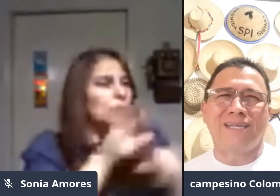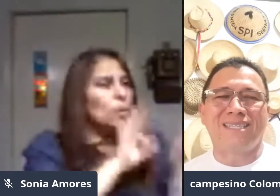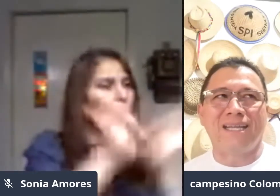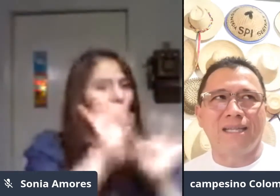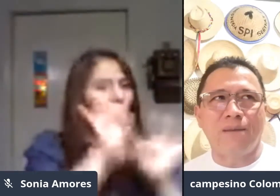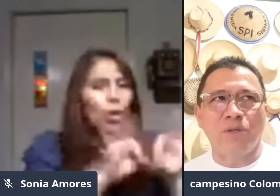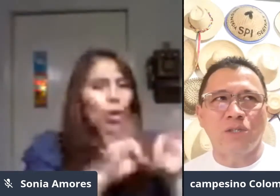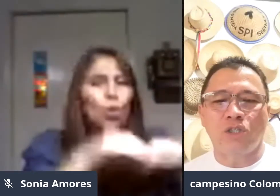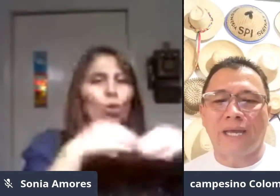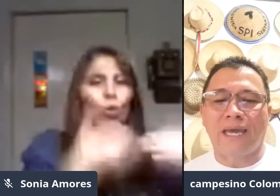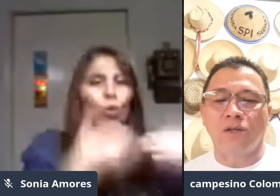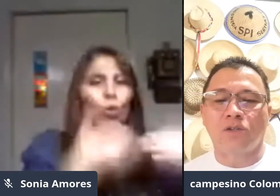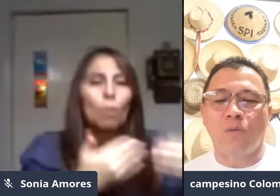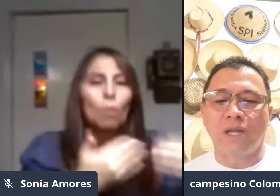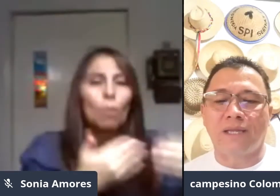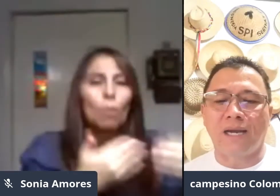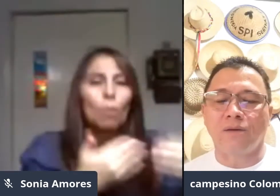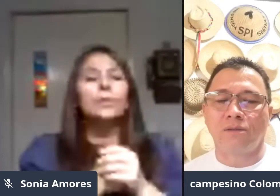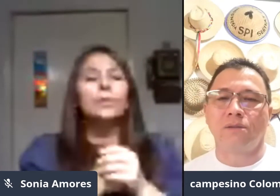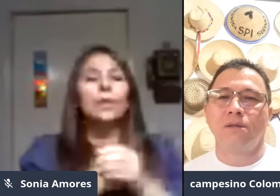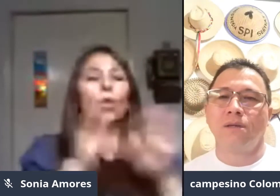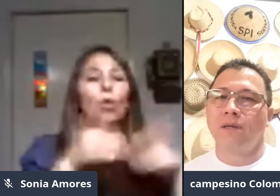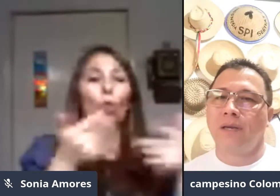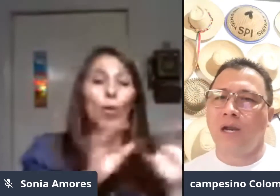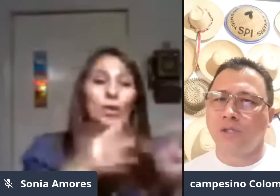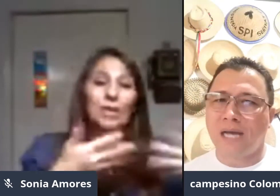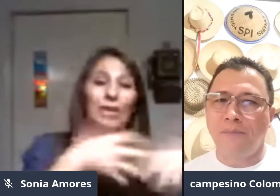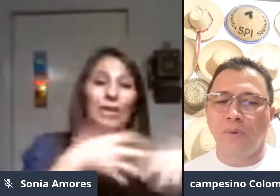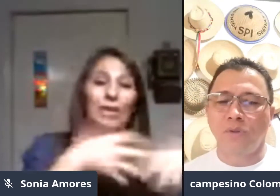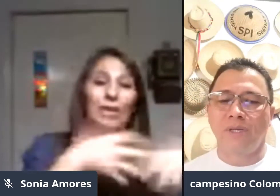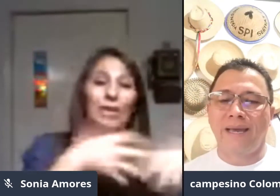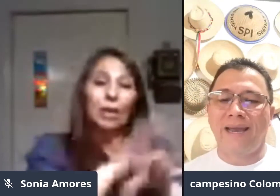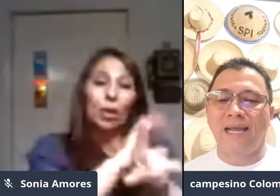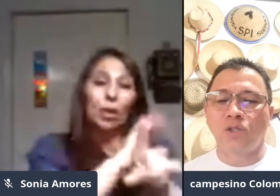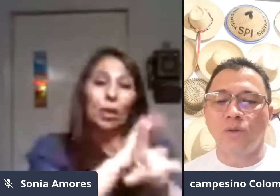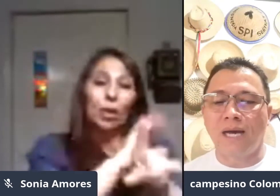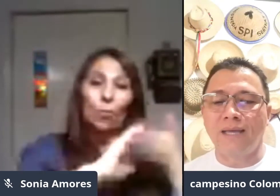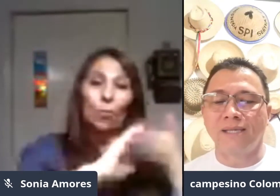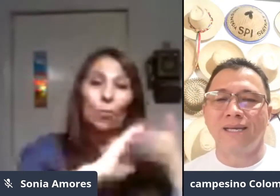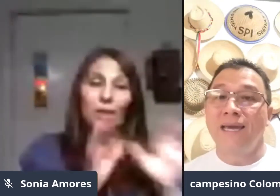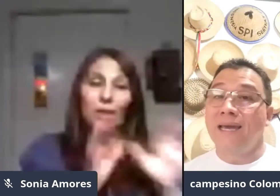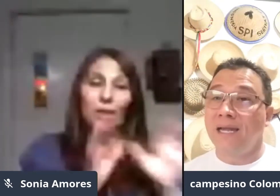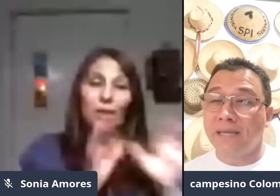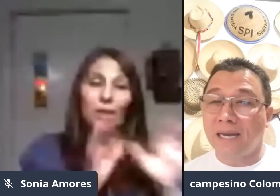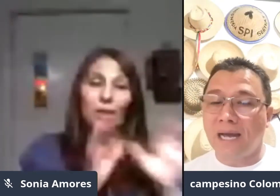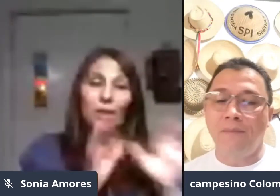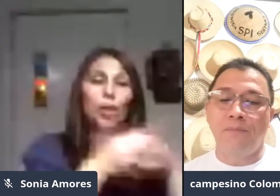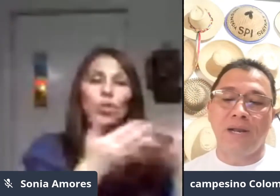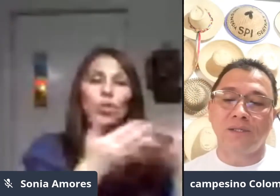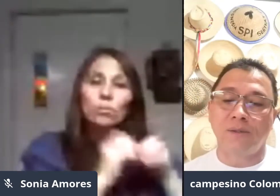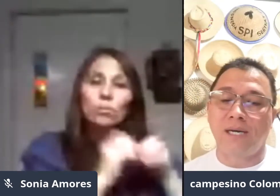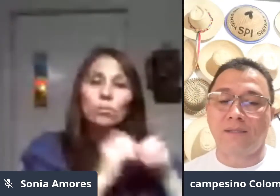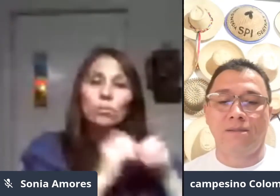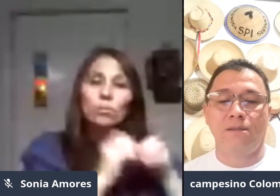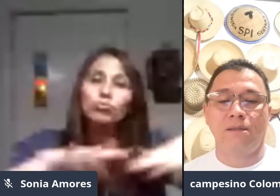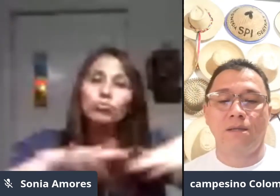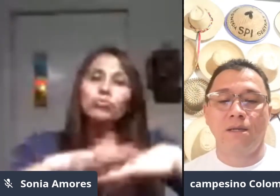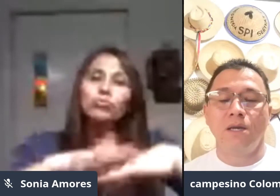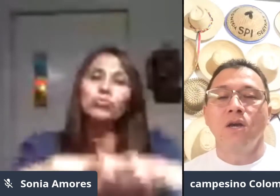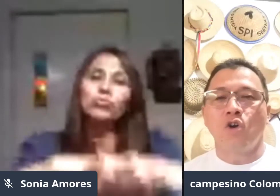cómo extendemos esos tejidos comunitarios en los campos, en las ciudades, entre el campo y la